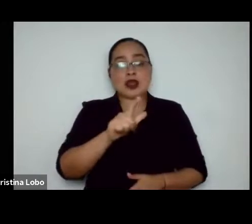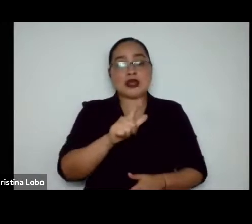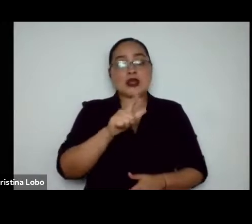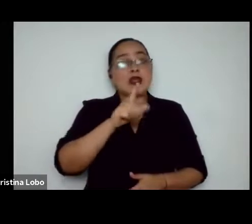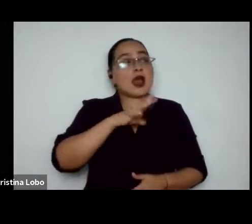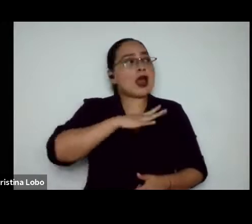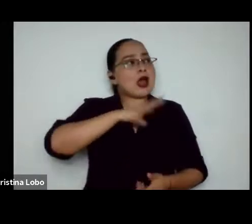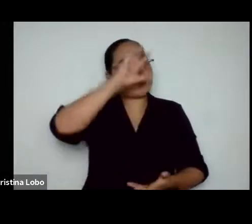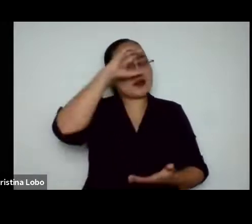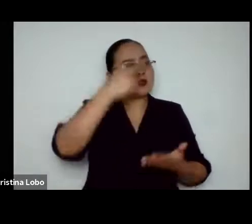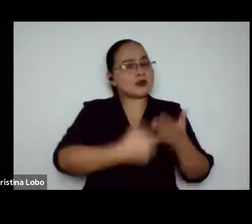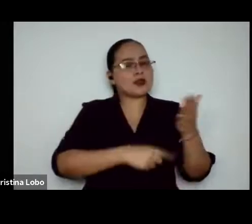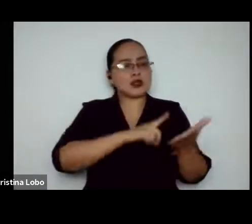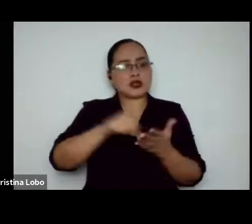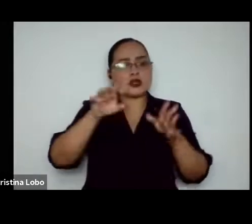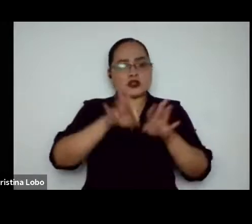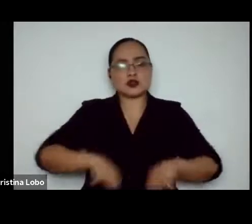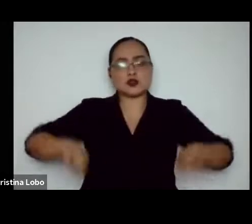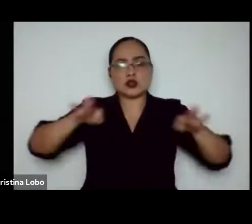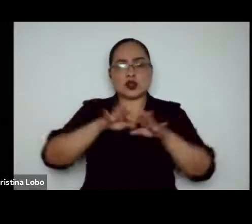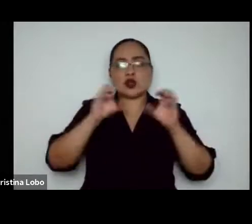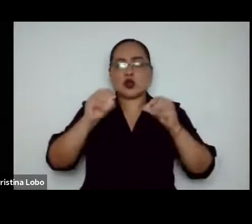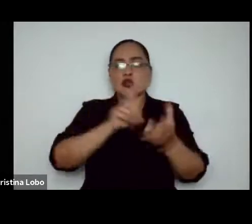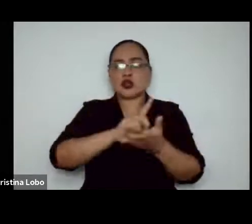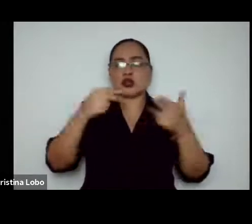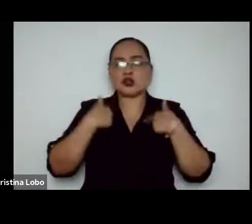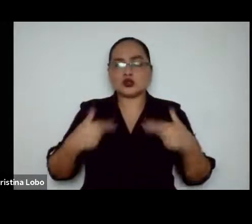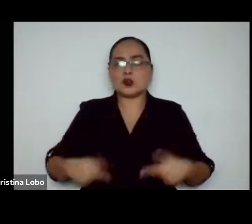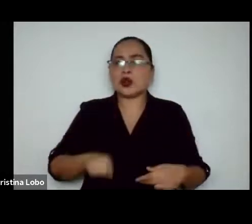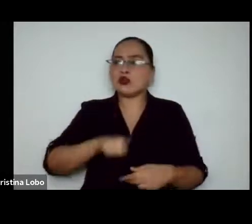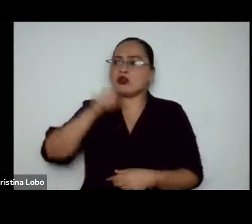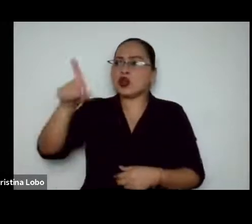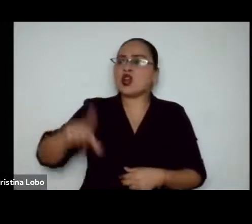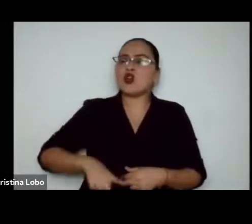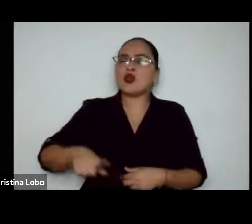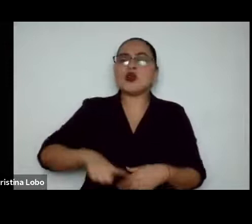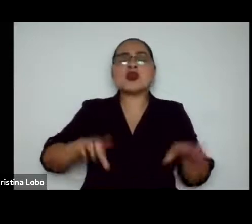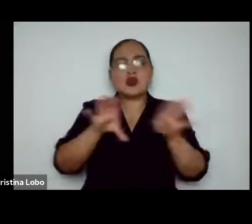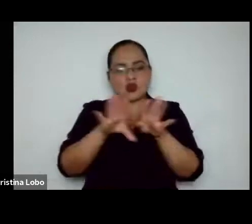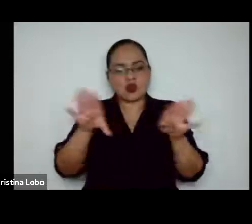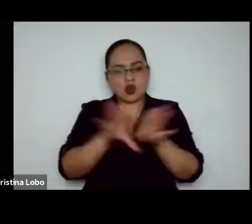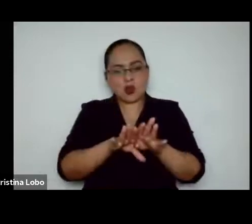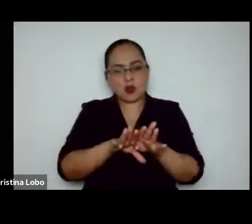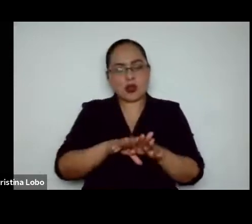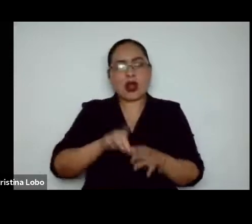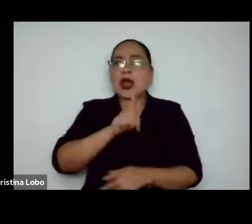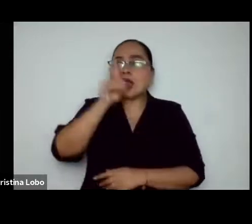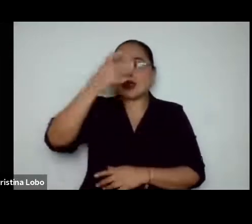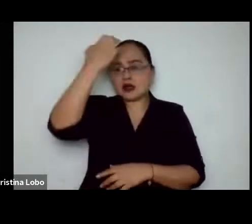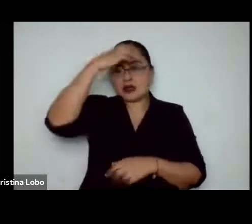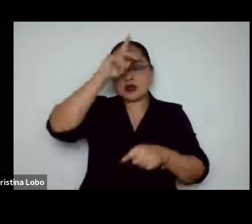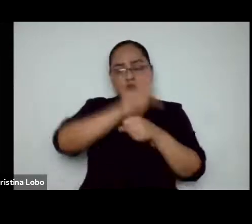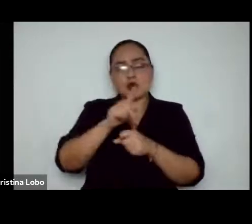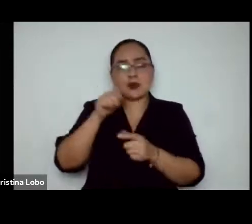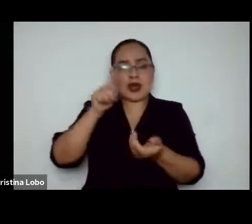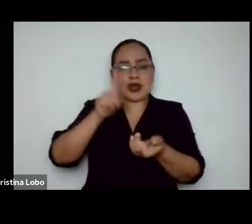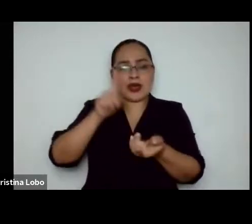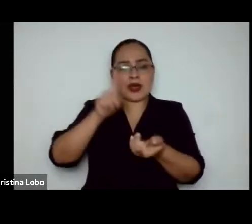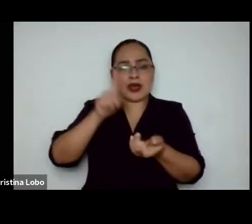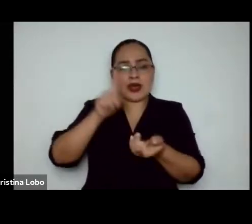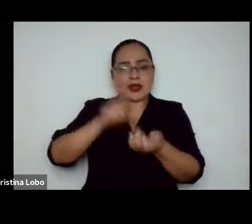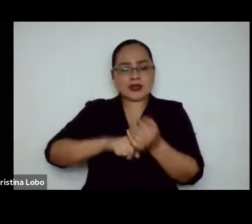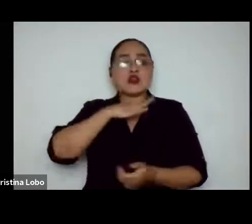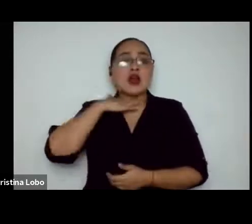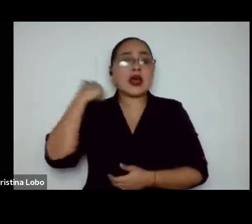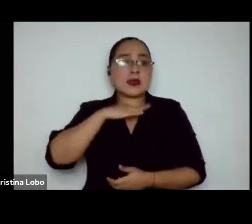de derechos fundamentales o derechos humanos frente al Estado, pero hay una concepción, sobre todo europea, que proviene de Alemania y que además ha